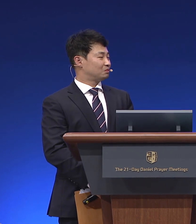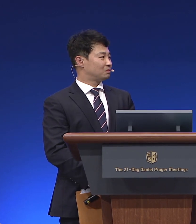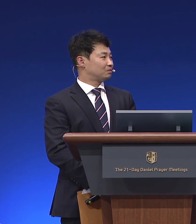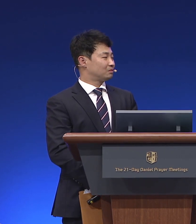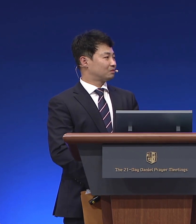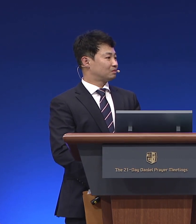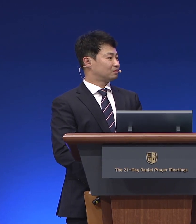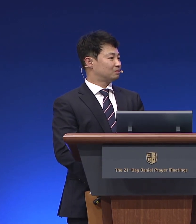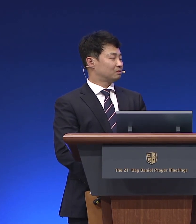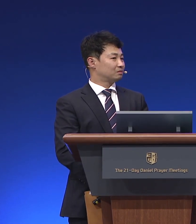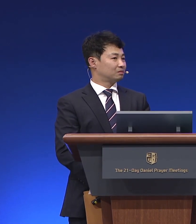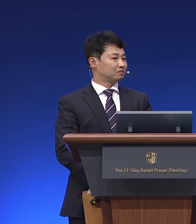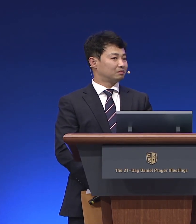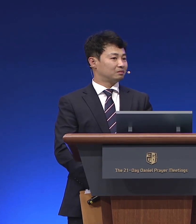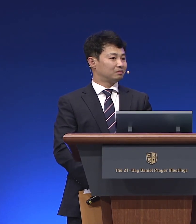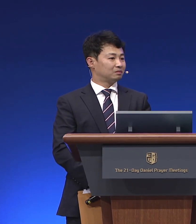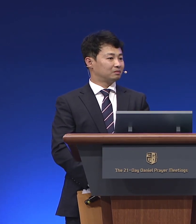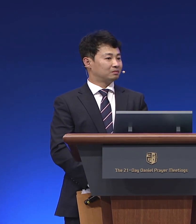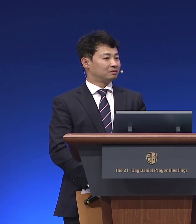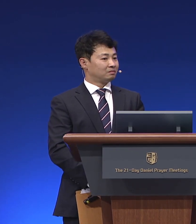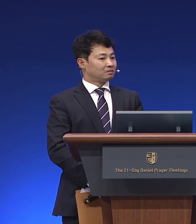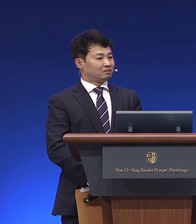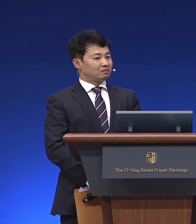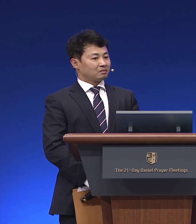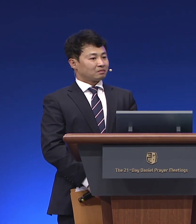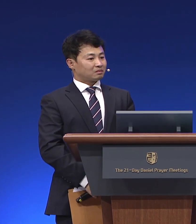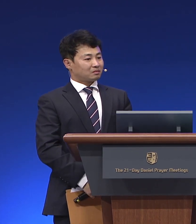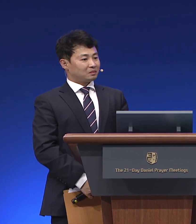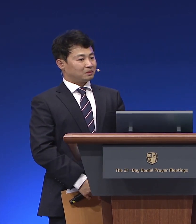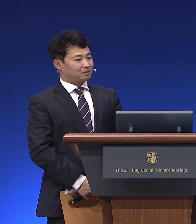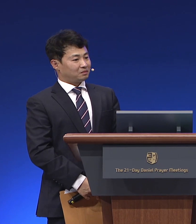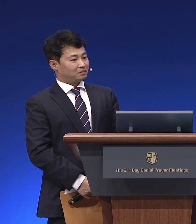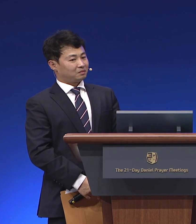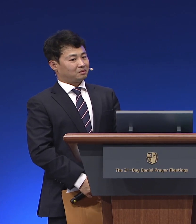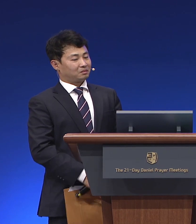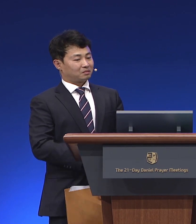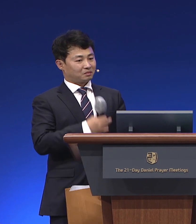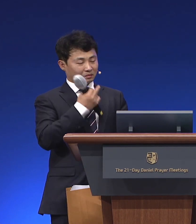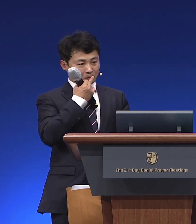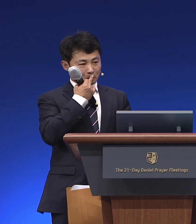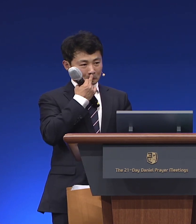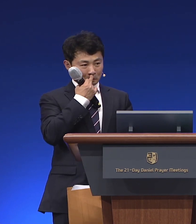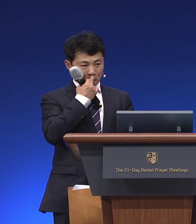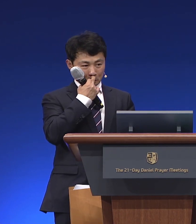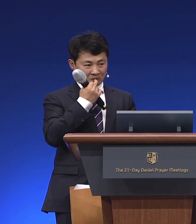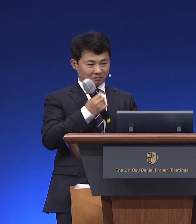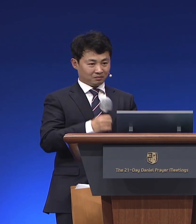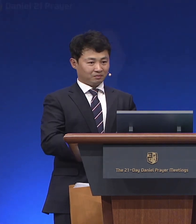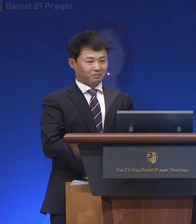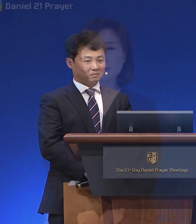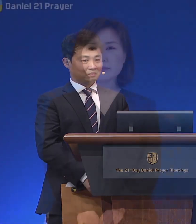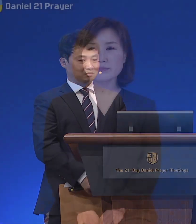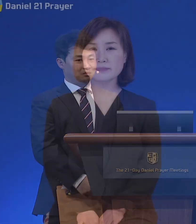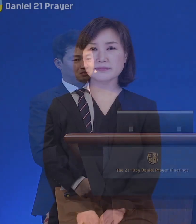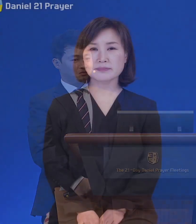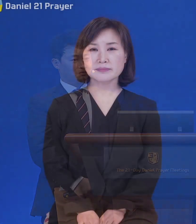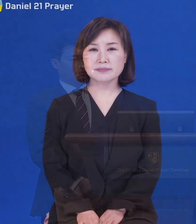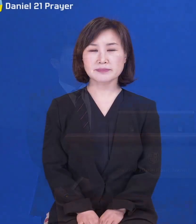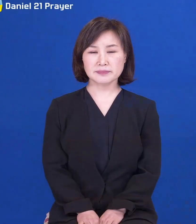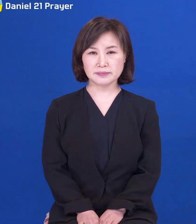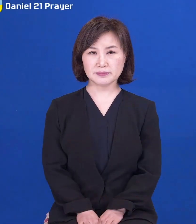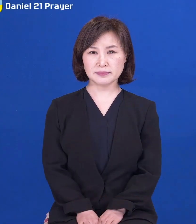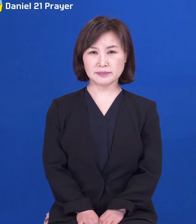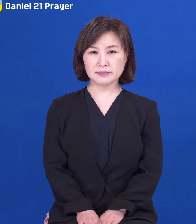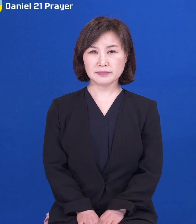그래서 제가 몇 가지 좀 질문을 던지면서 남은 시간을 좀 풀어갔으면